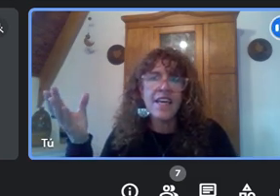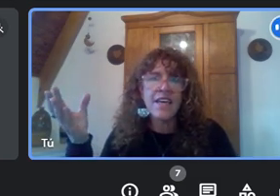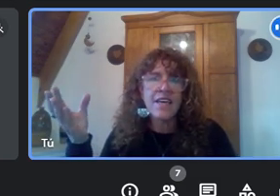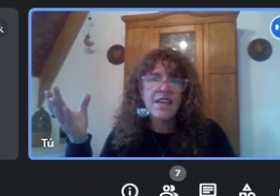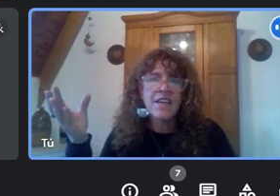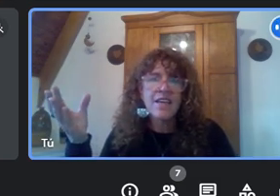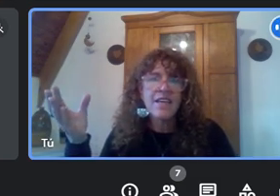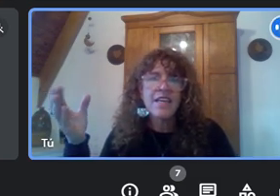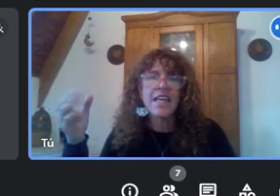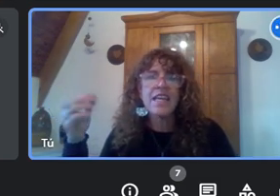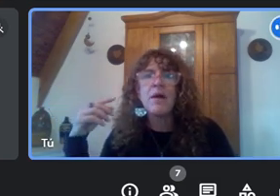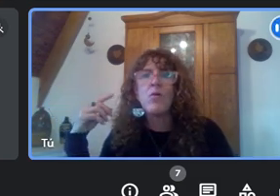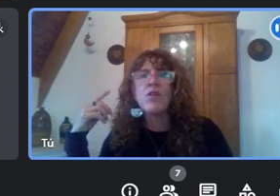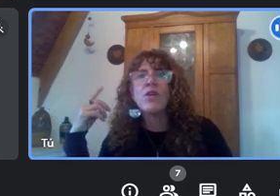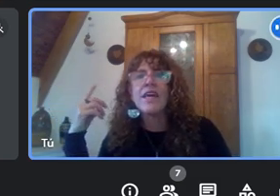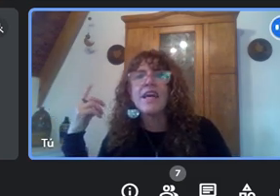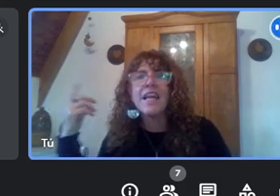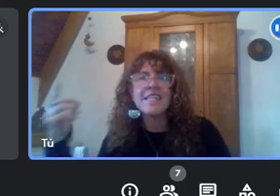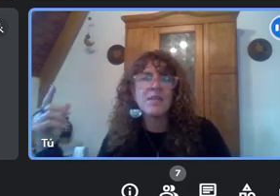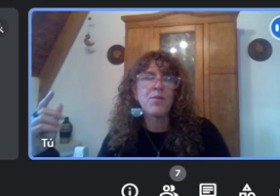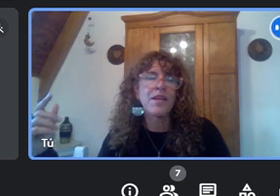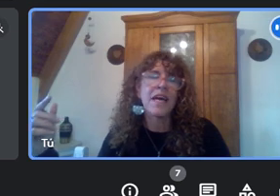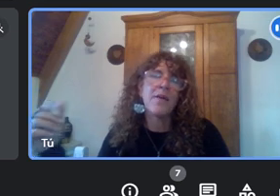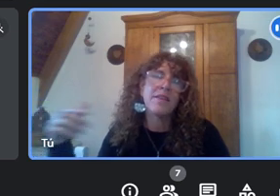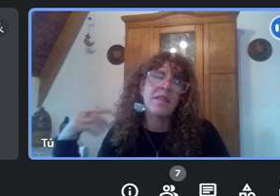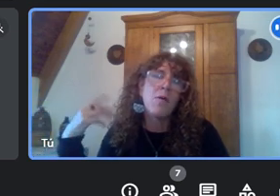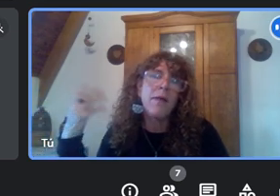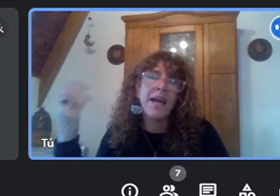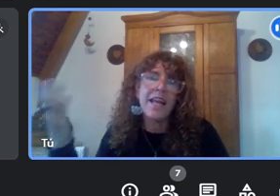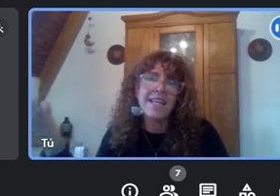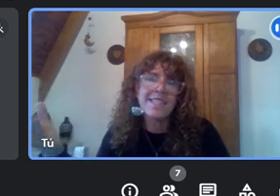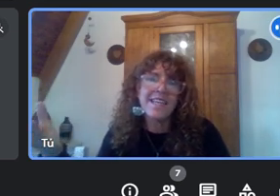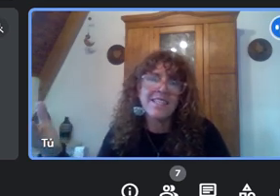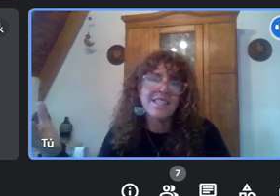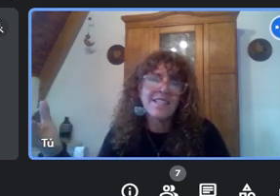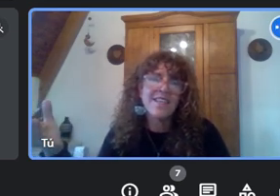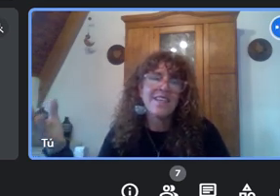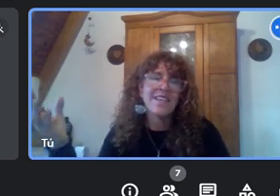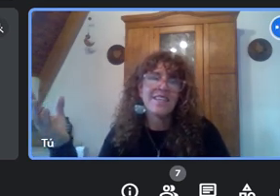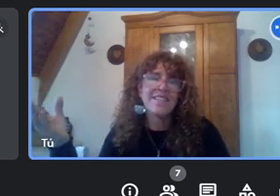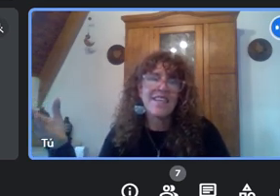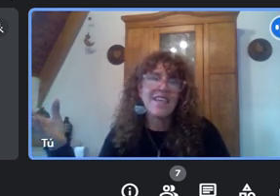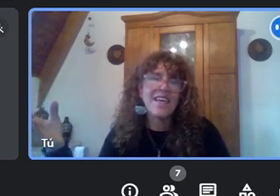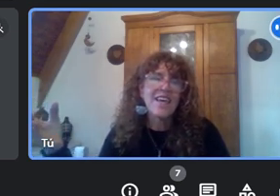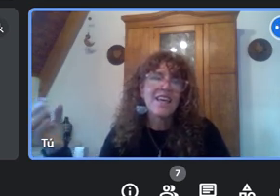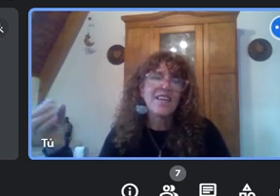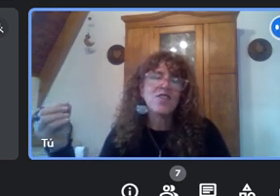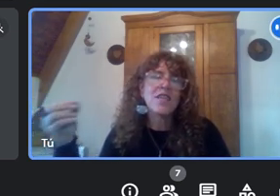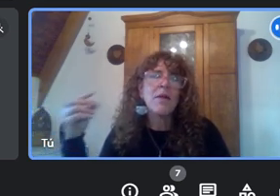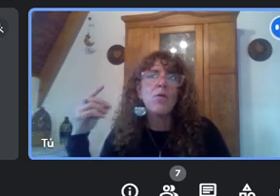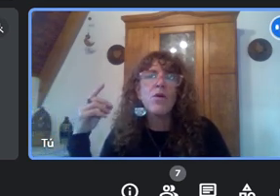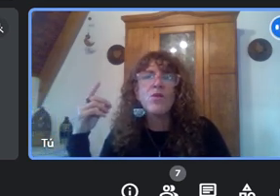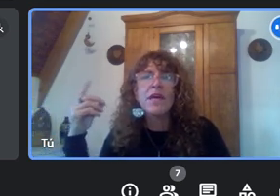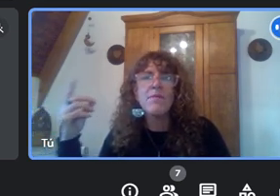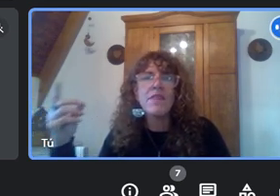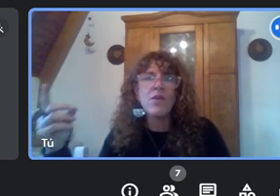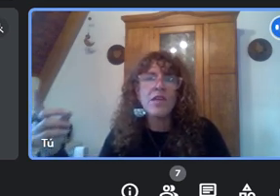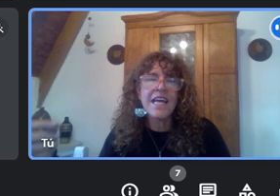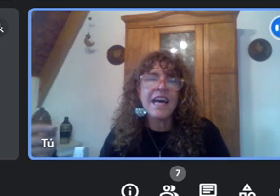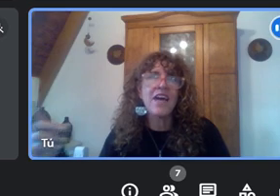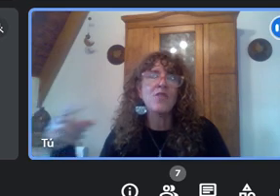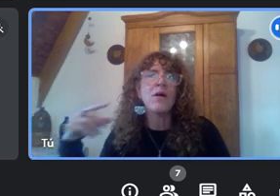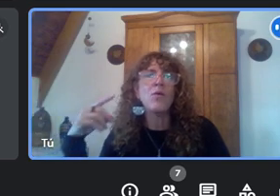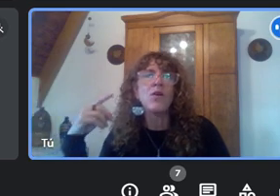aire, que ni me acuerdo en qué clase, porque cada vez tenemos más clases, ¿sí? Entonces, ni me acuerdo en qué video